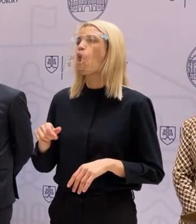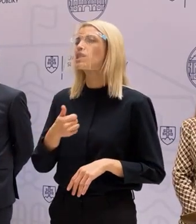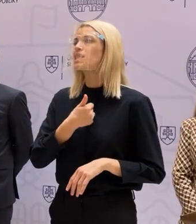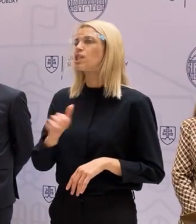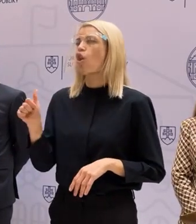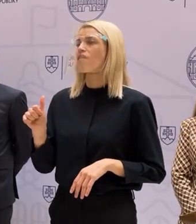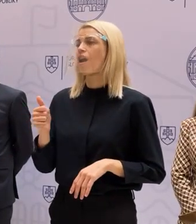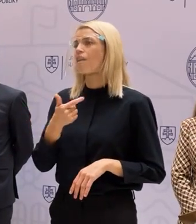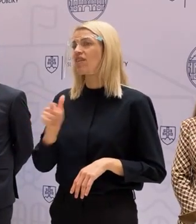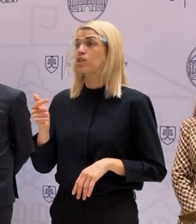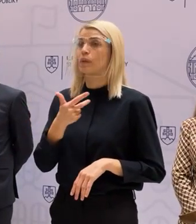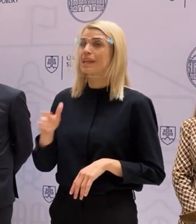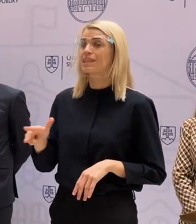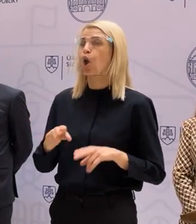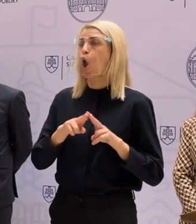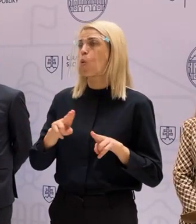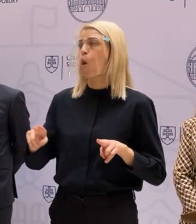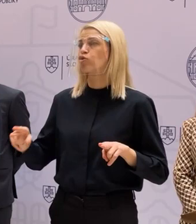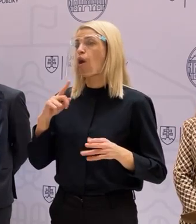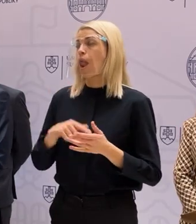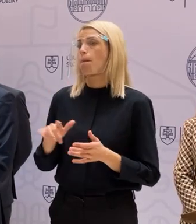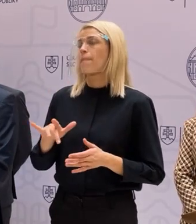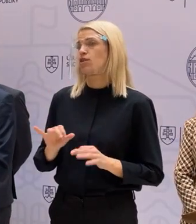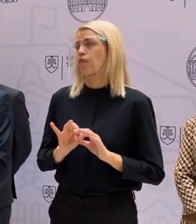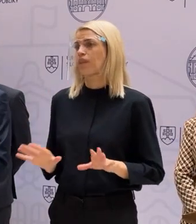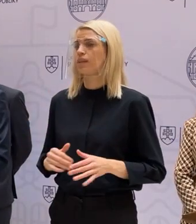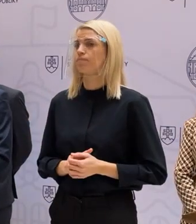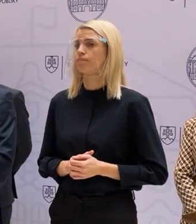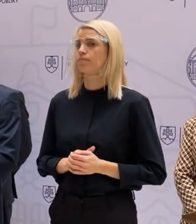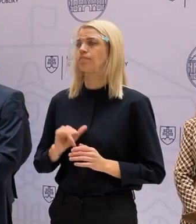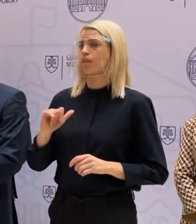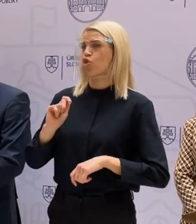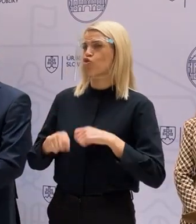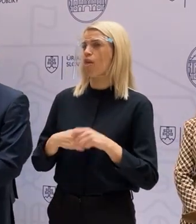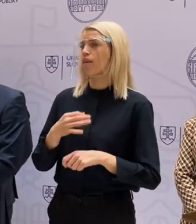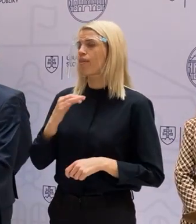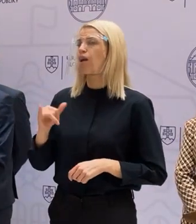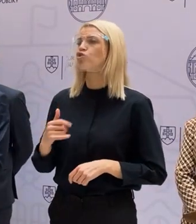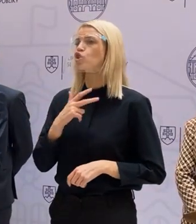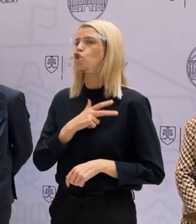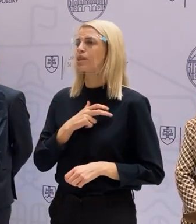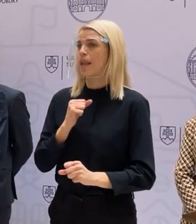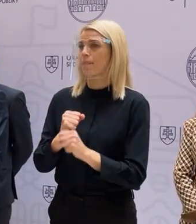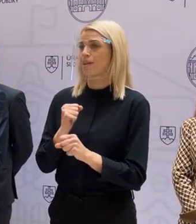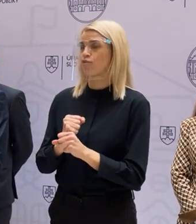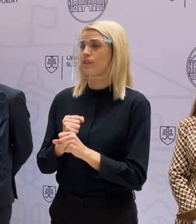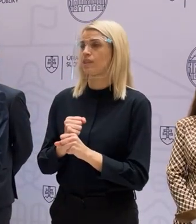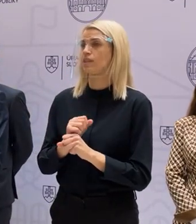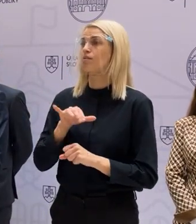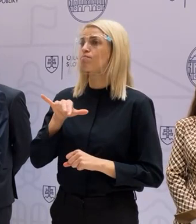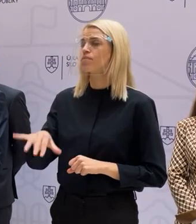stovkách lôžok, 100, 200, 300, podľa kapacít, ktoré tam sú. Kolegyňa sa ešte venuje téme sociálni pracovníci, ktorí sú